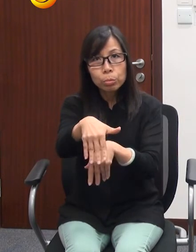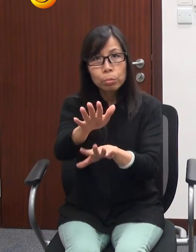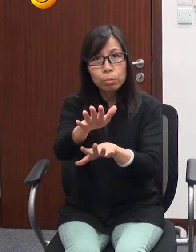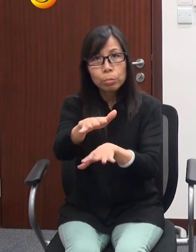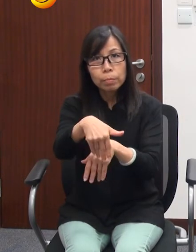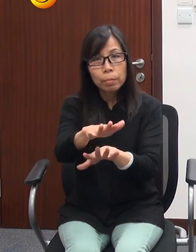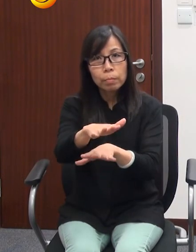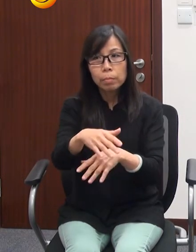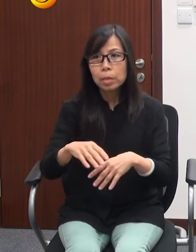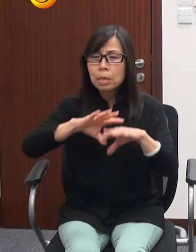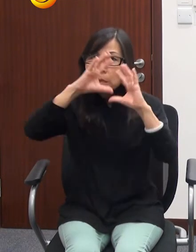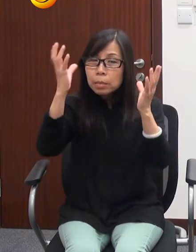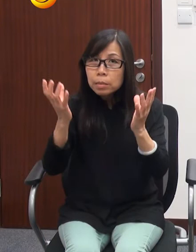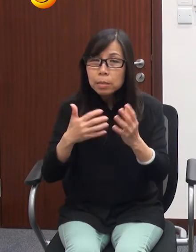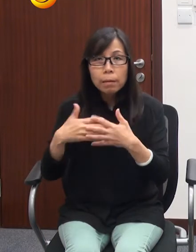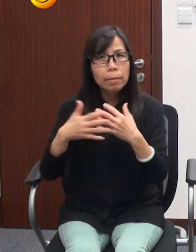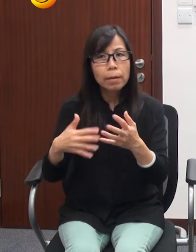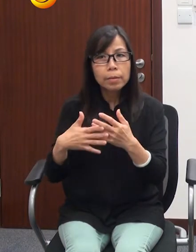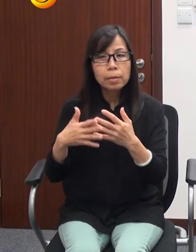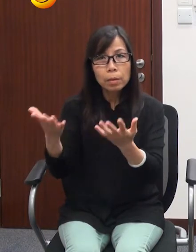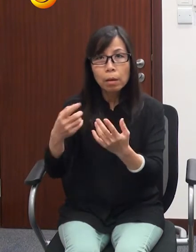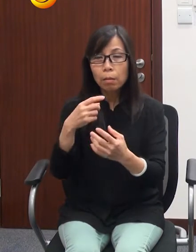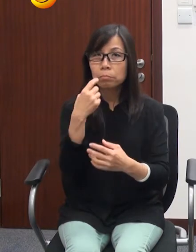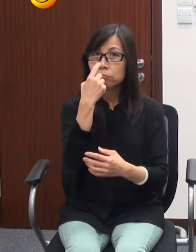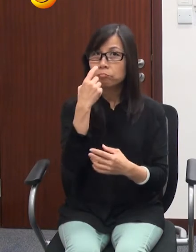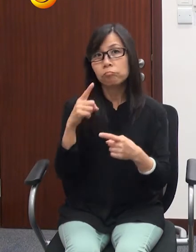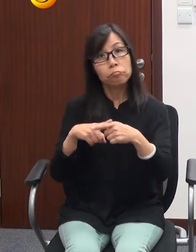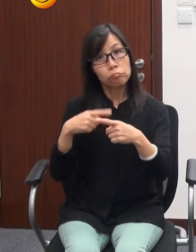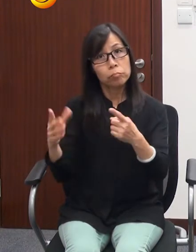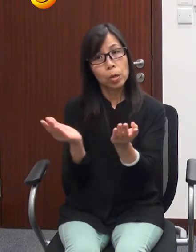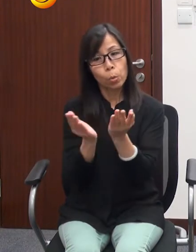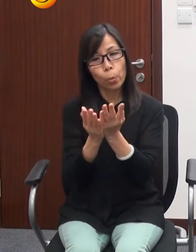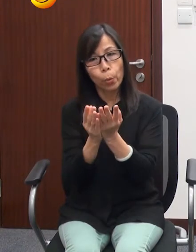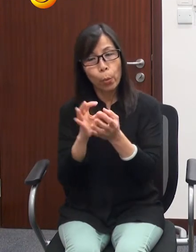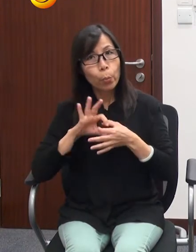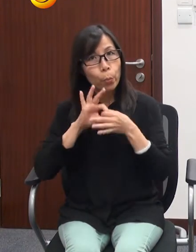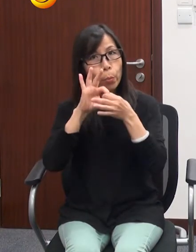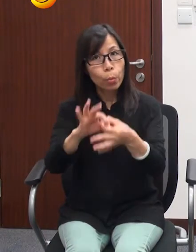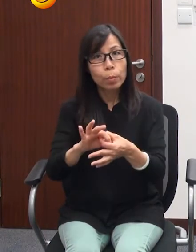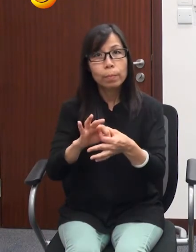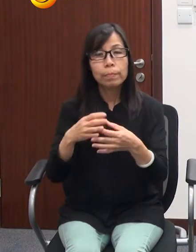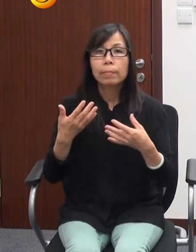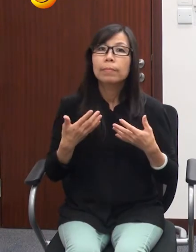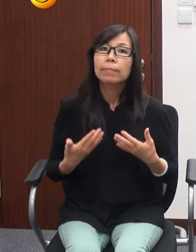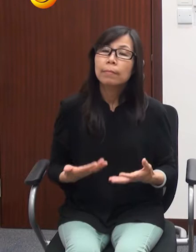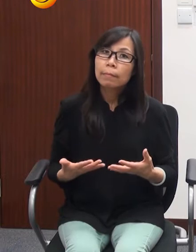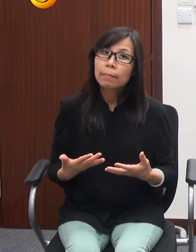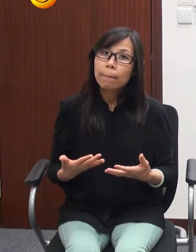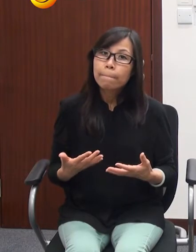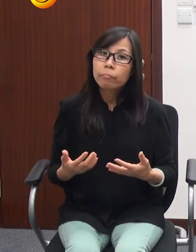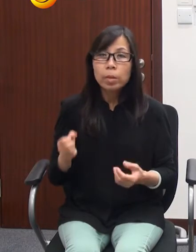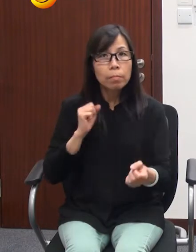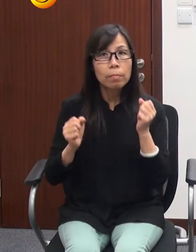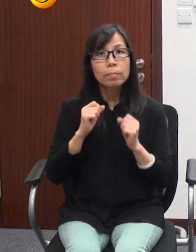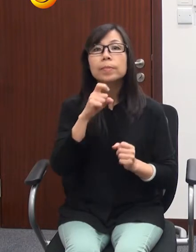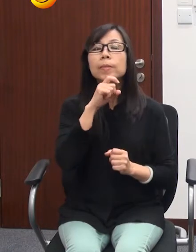開始引起大學關注。咁當然有一個關鍵點就係話，好啦，今日有咗行動，咁可能